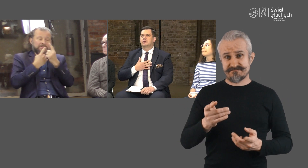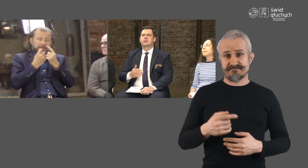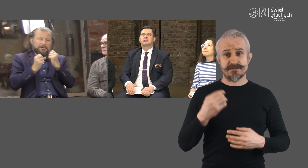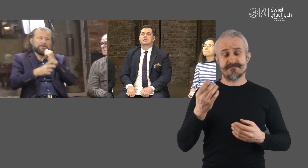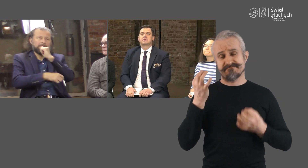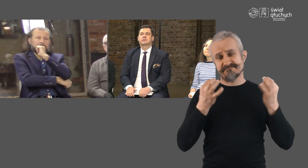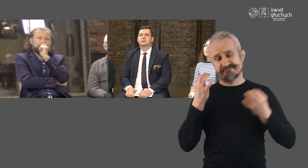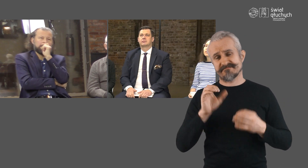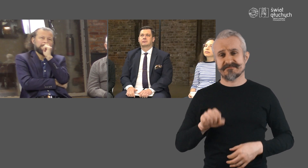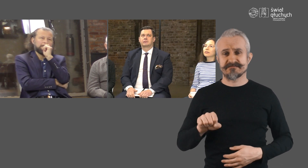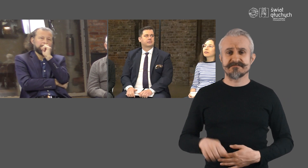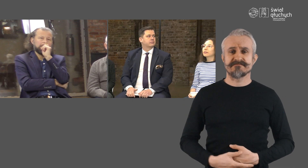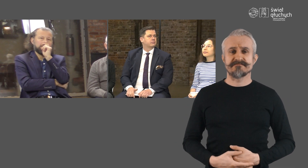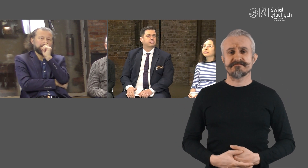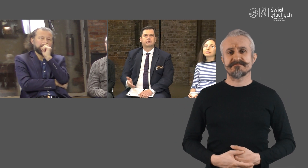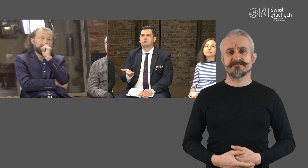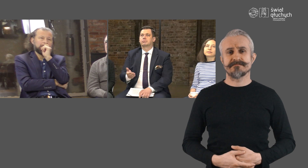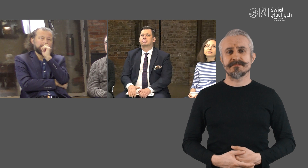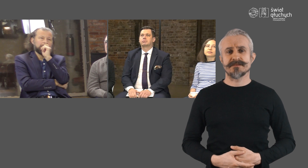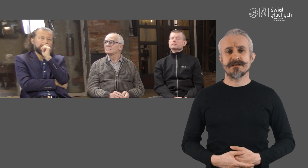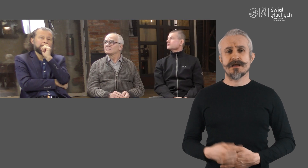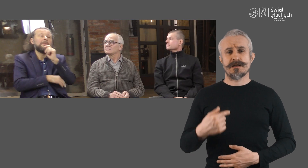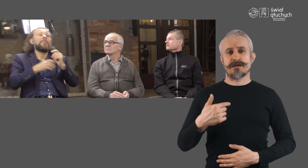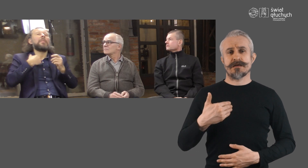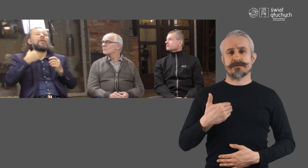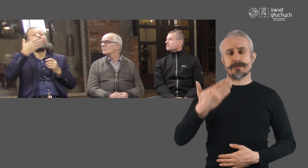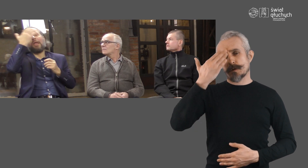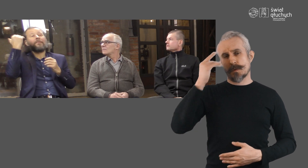dyscypliną? Jak czujecie ten temat?